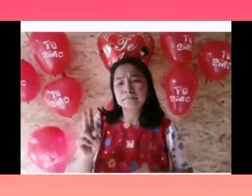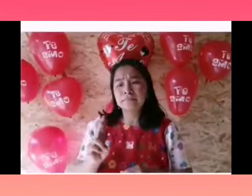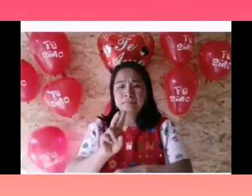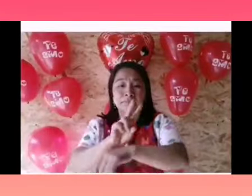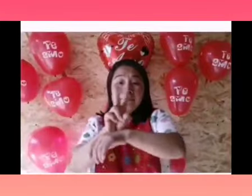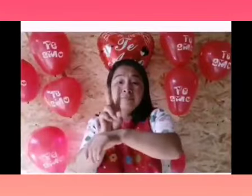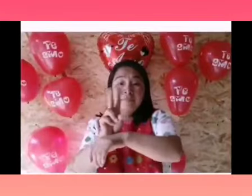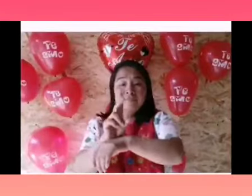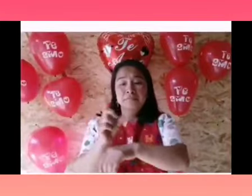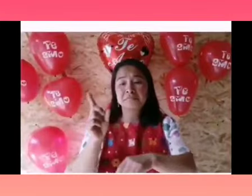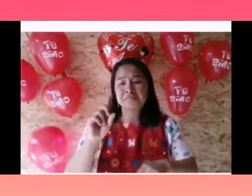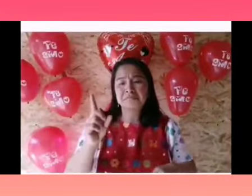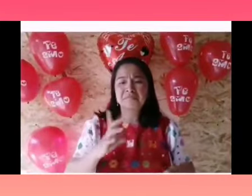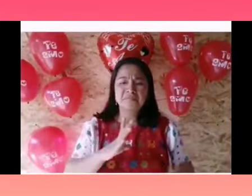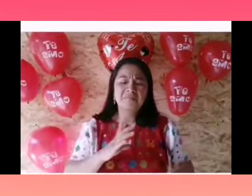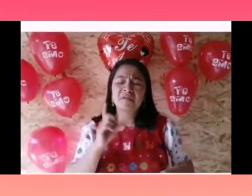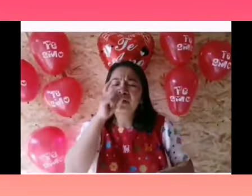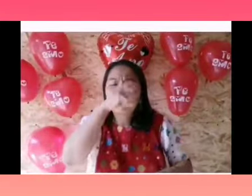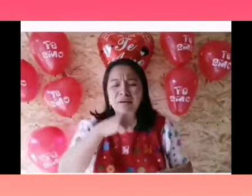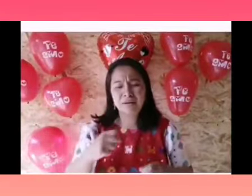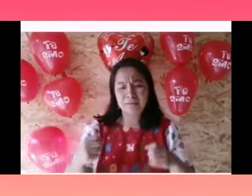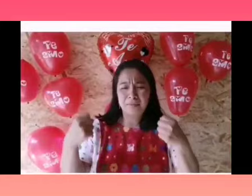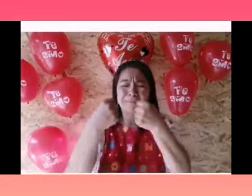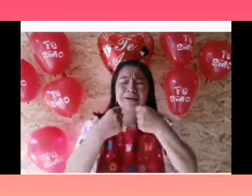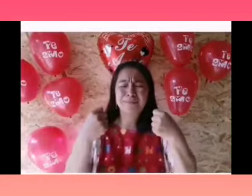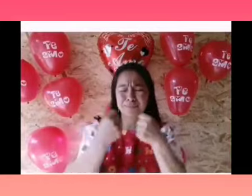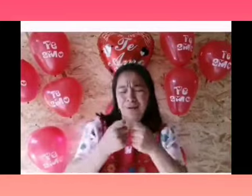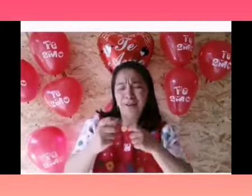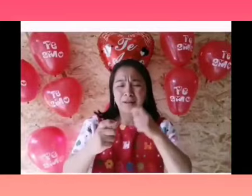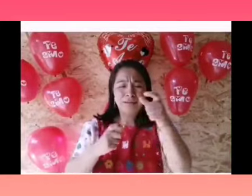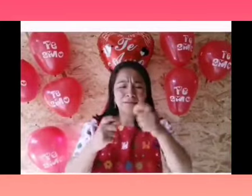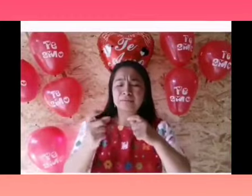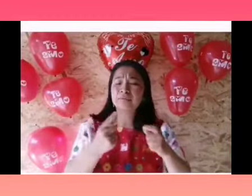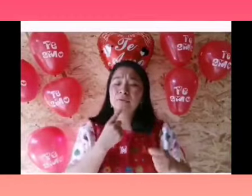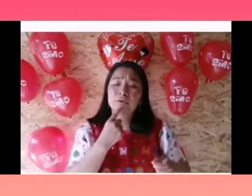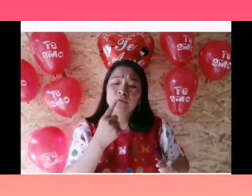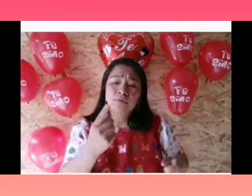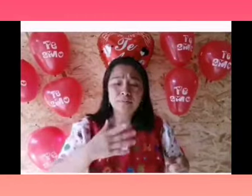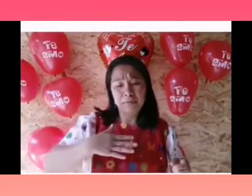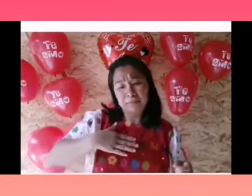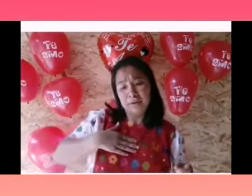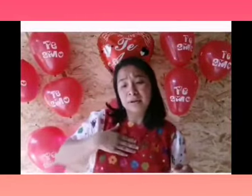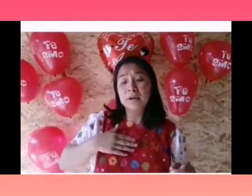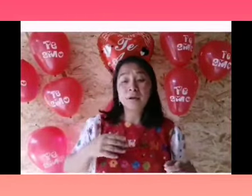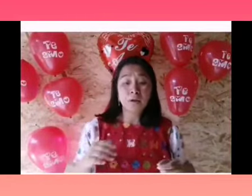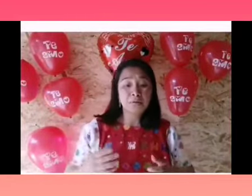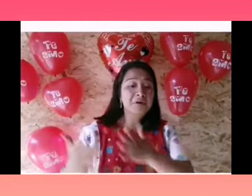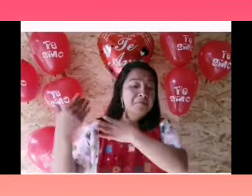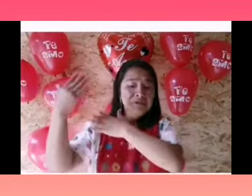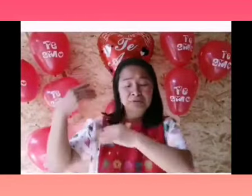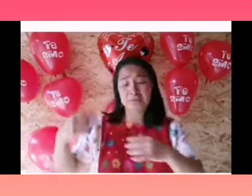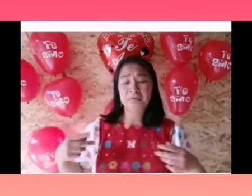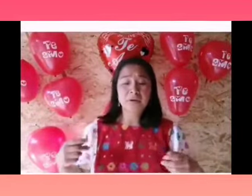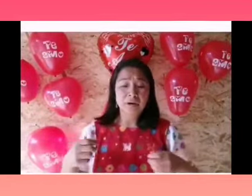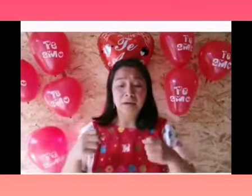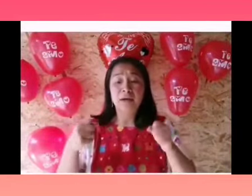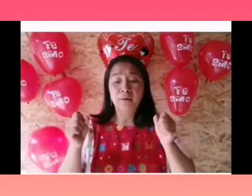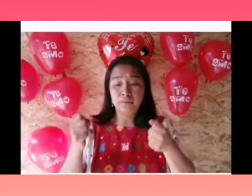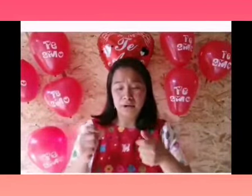Es otro viernes frente a la televisión No tengo a nadie pa' pelear por el control Tú dime a mí lo que pasó